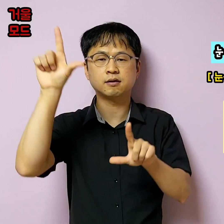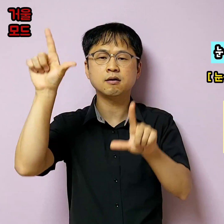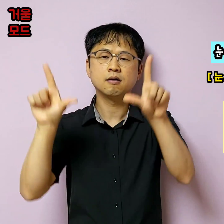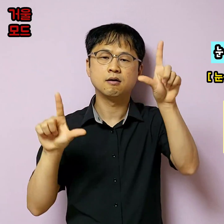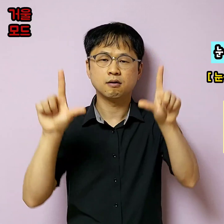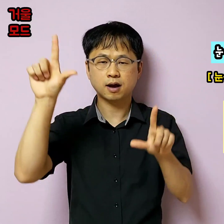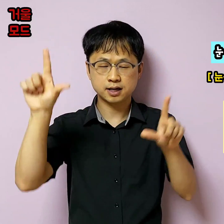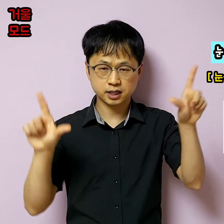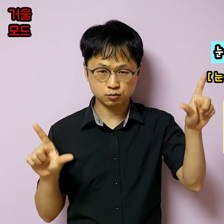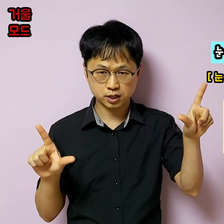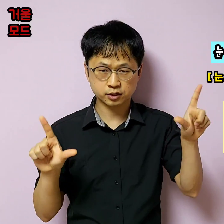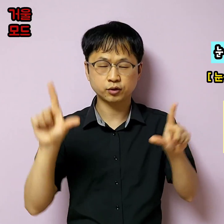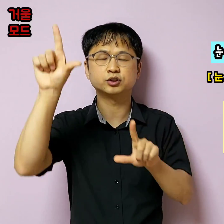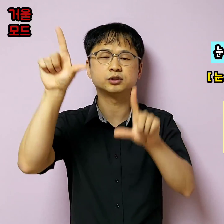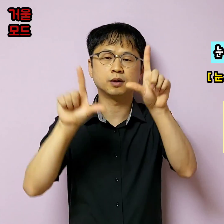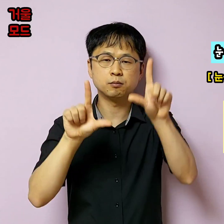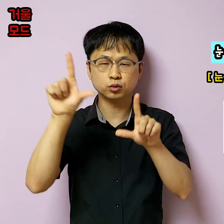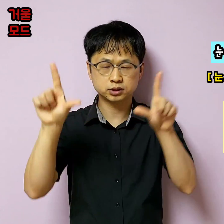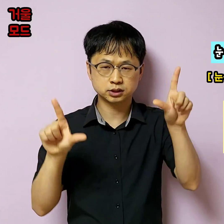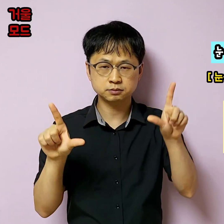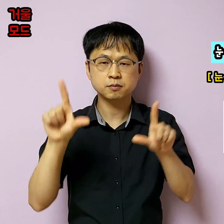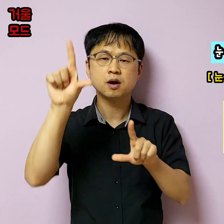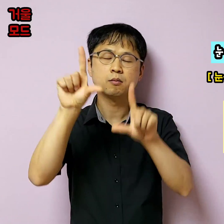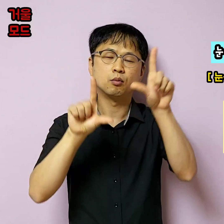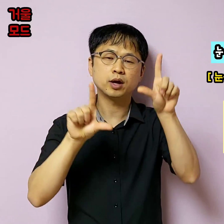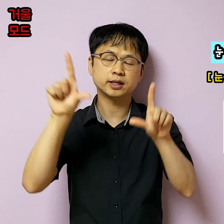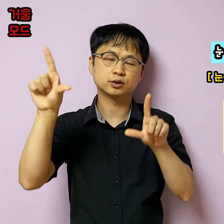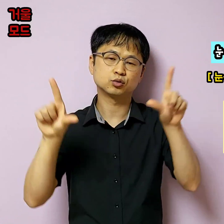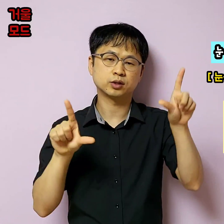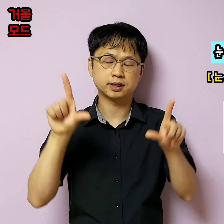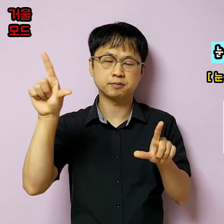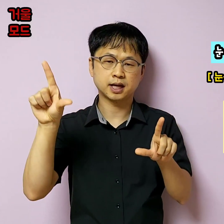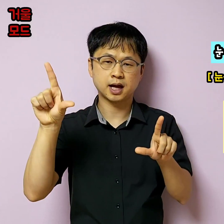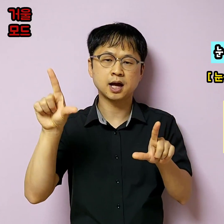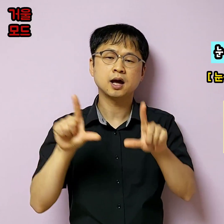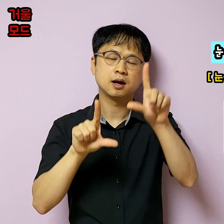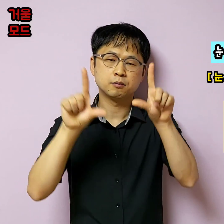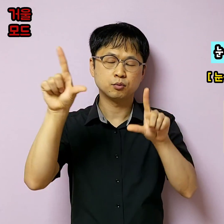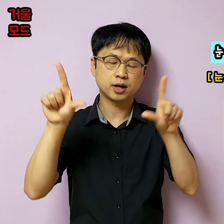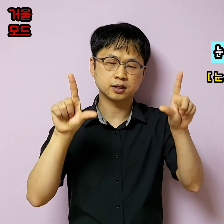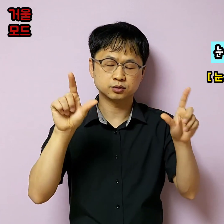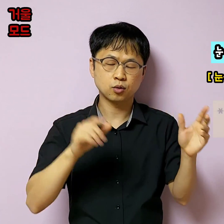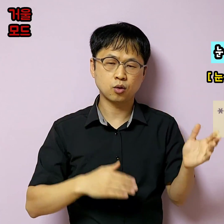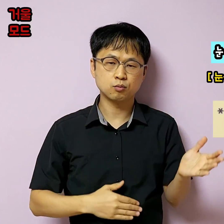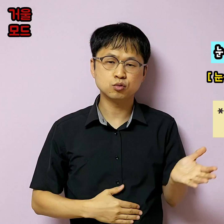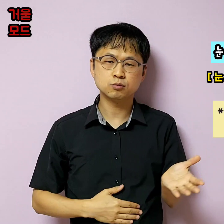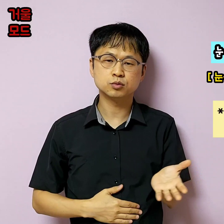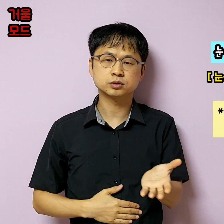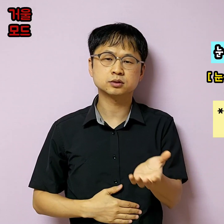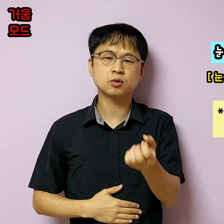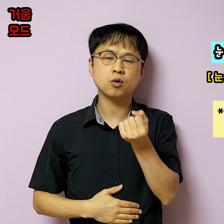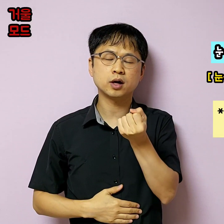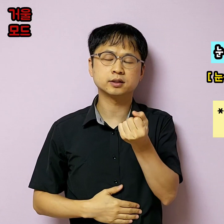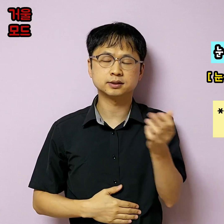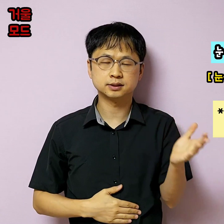해서 엇갈리게 위아래로 해주시면 모습 모양이라는 수어가 됩니다. 모양으로 무엇으로 하는